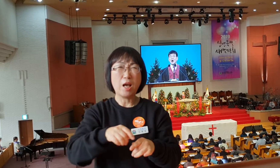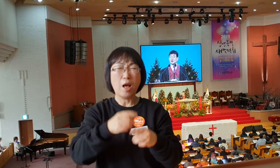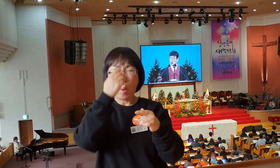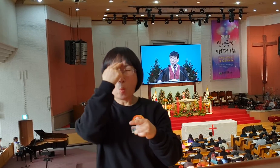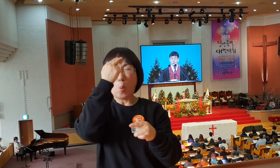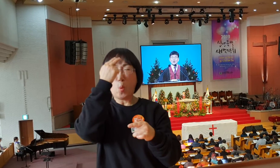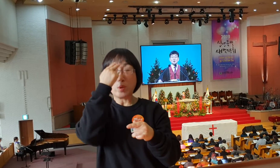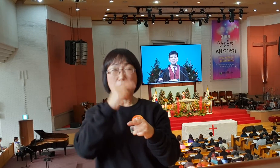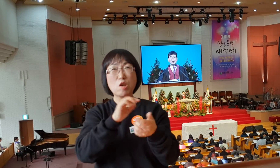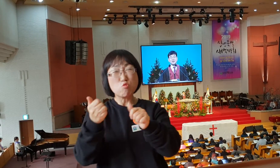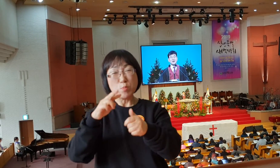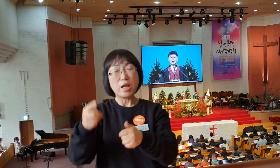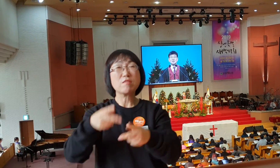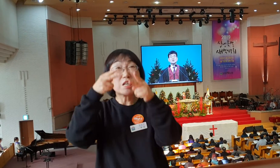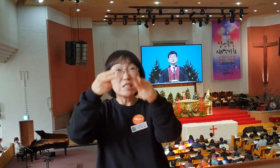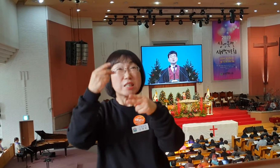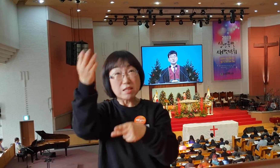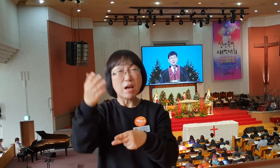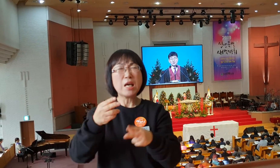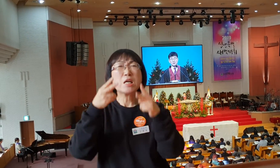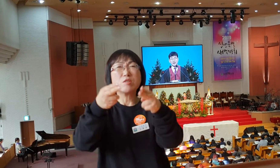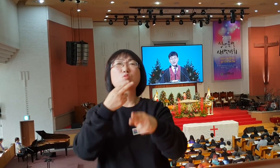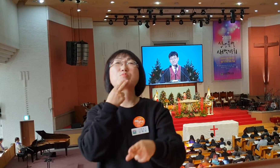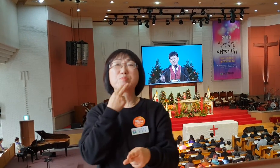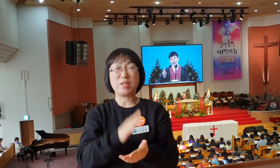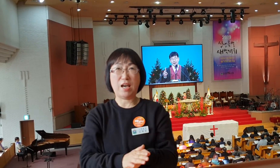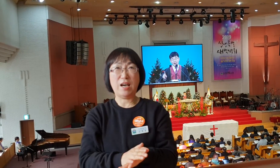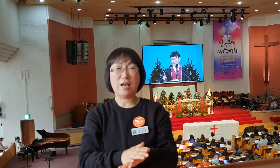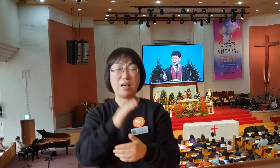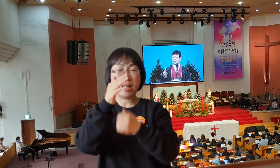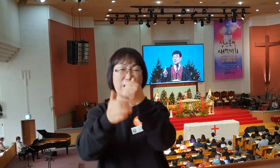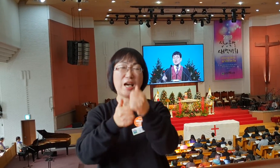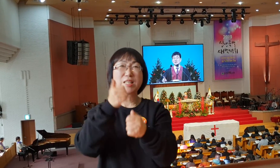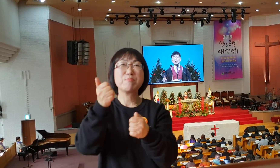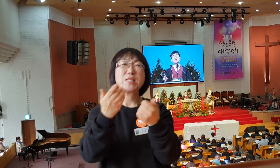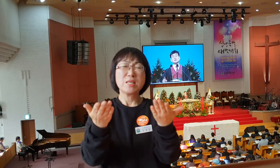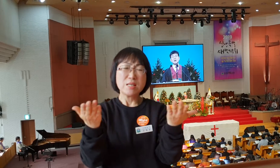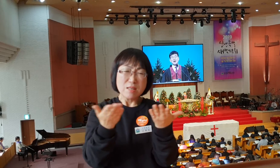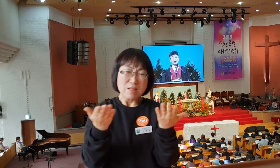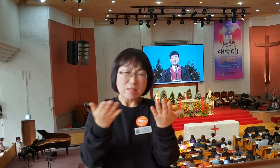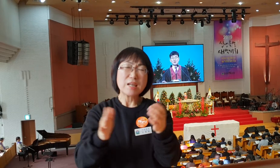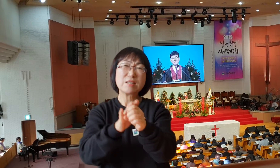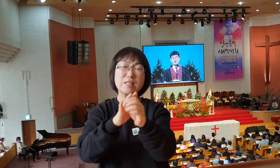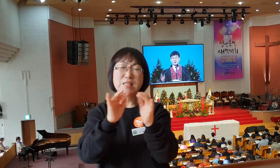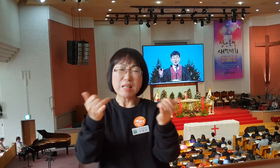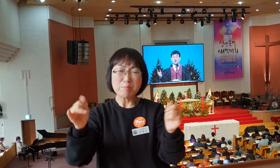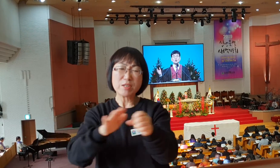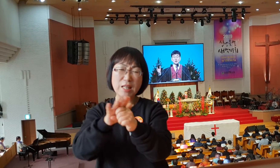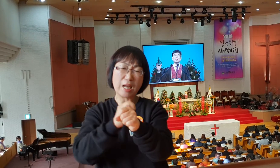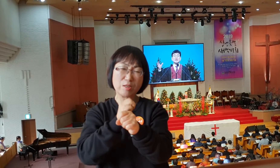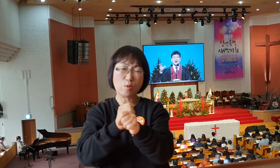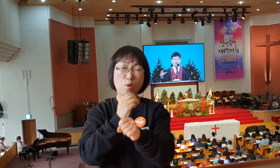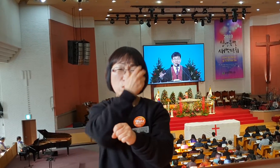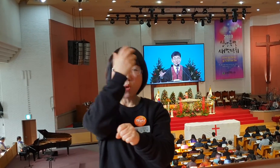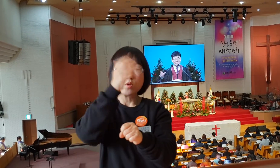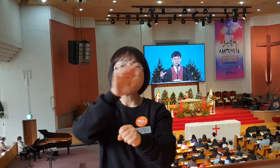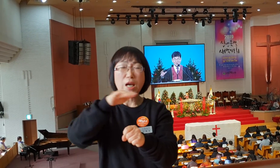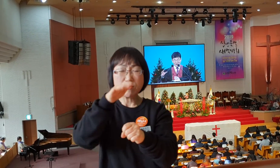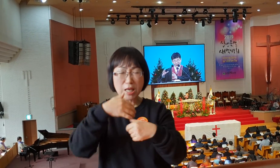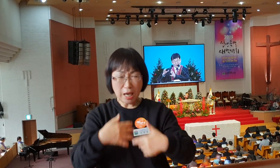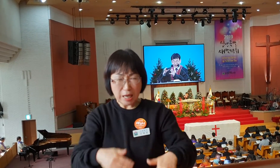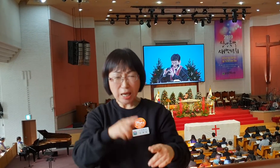죽음이라도 끊겠느냐 끊을 수 없습니다 하나님이 이 이들을 사랑하시러 성령은 우리를 그 약함